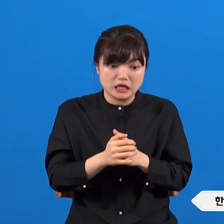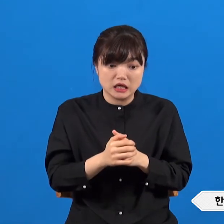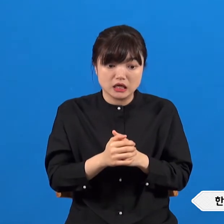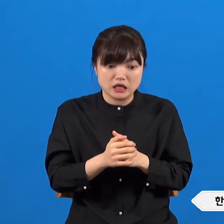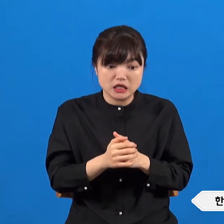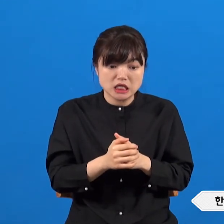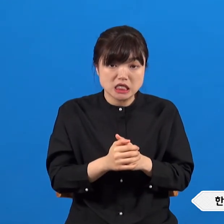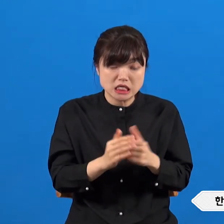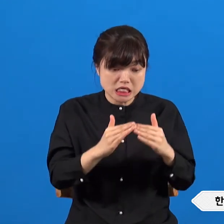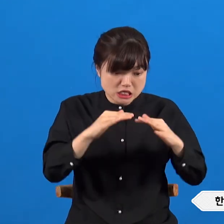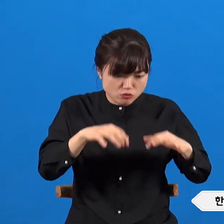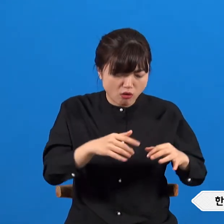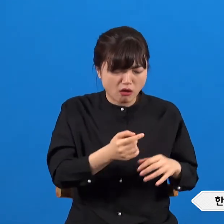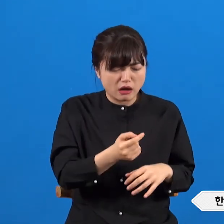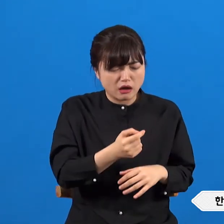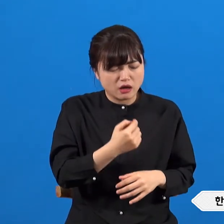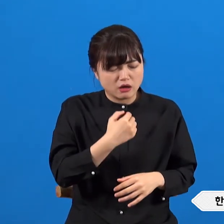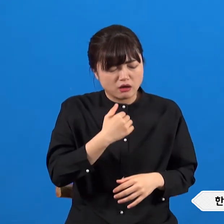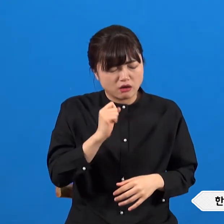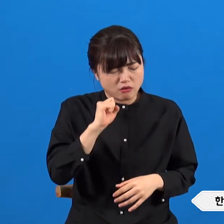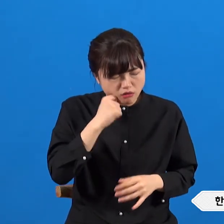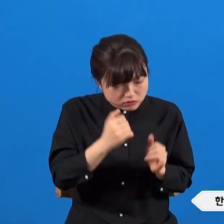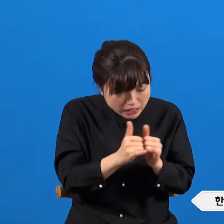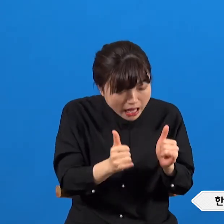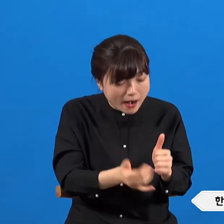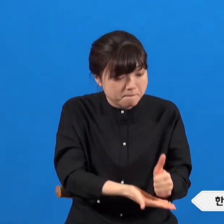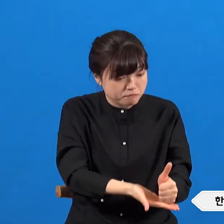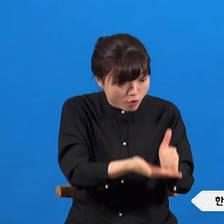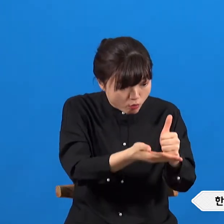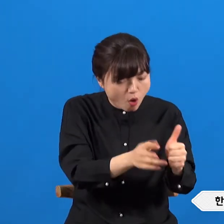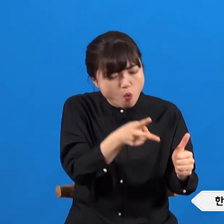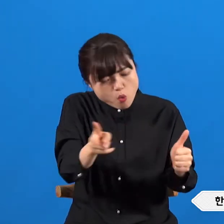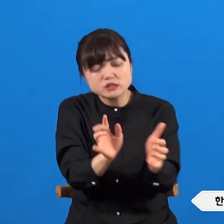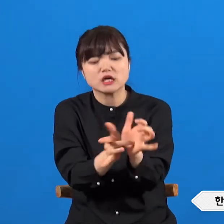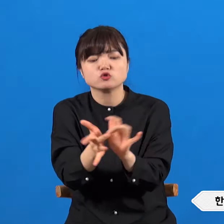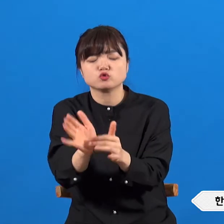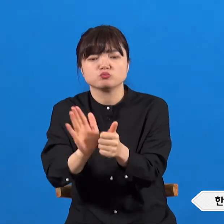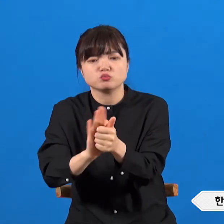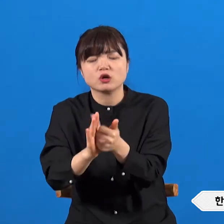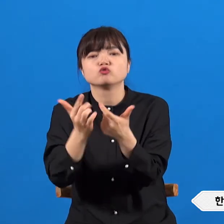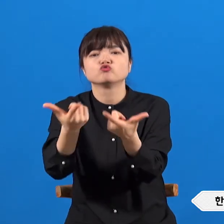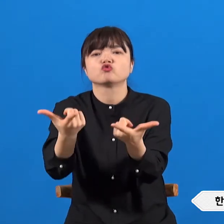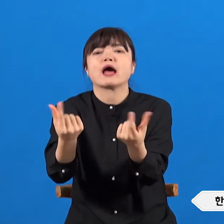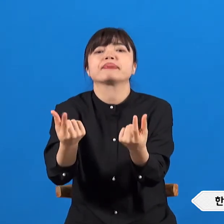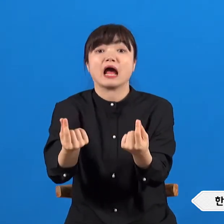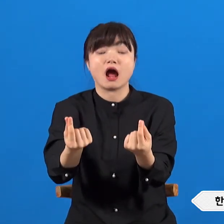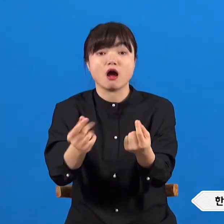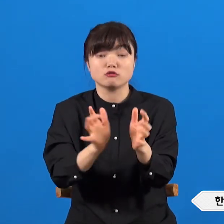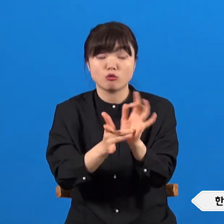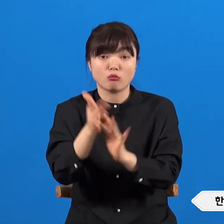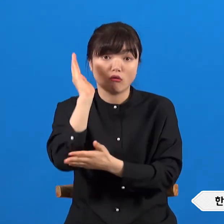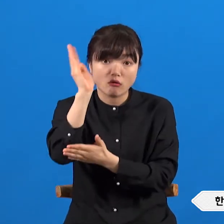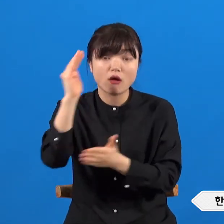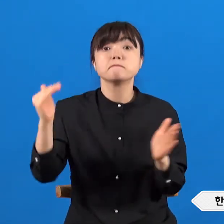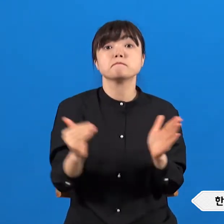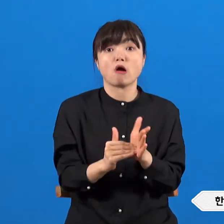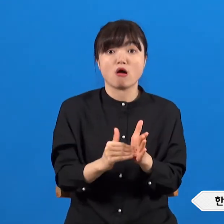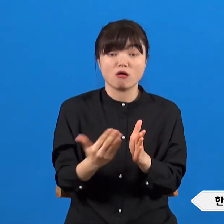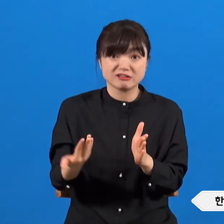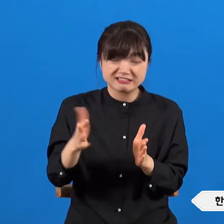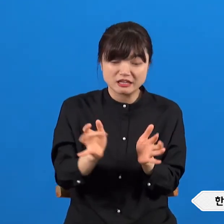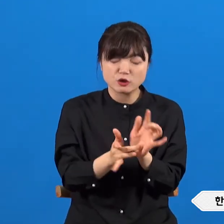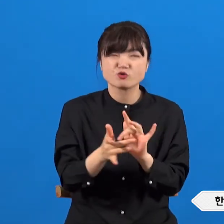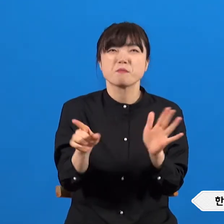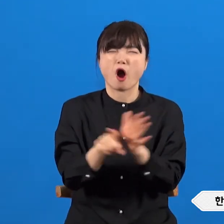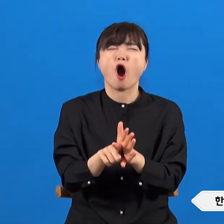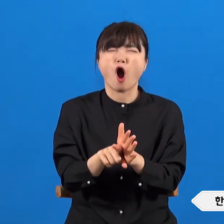중에 작은 사람 한 사람에게 한 것이 바로 내게 한 것이다. 예수님이 그렇게까지 말씀하시는데 예수